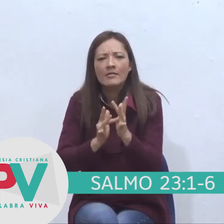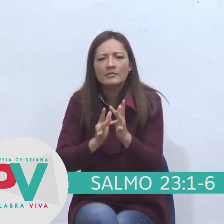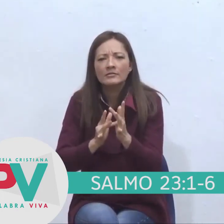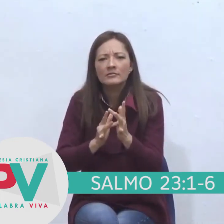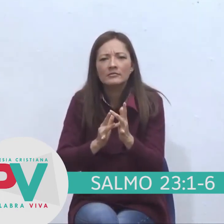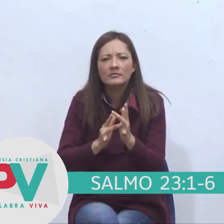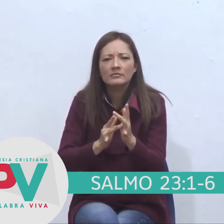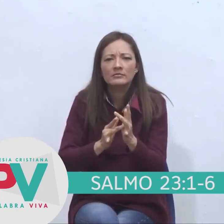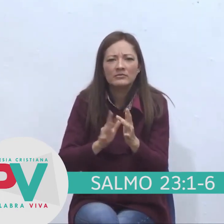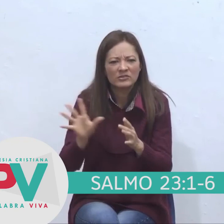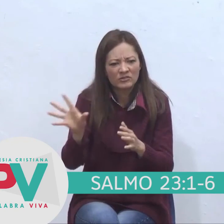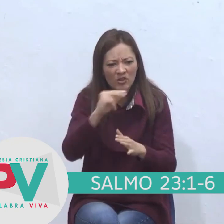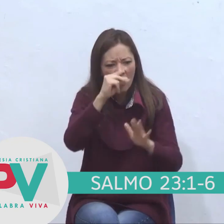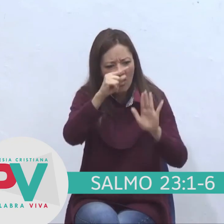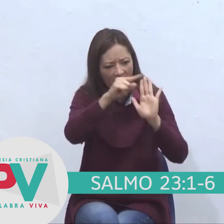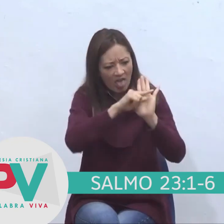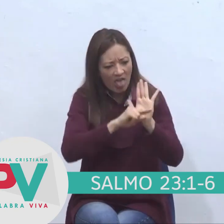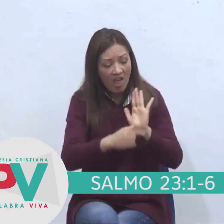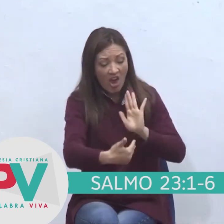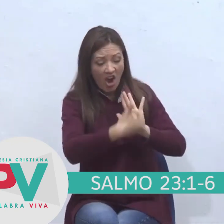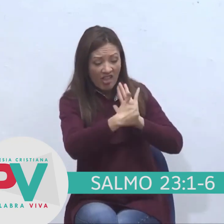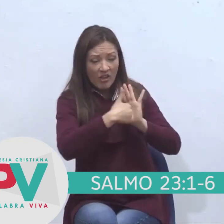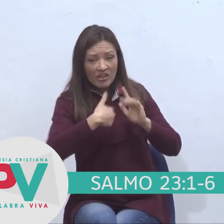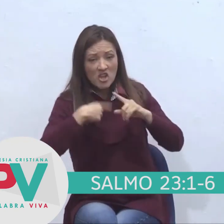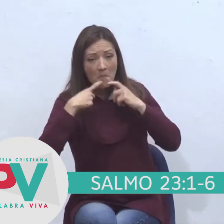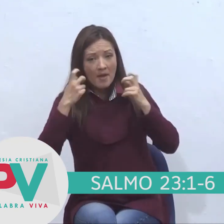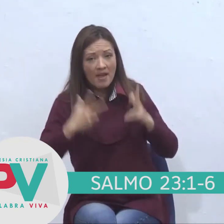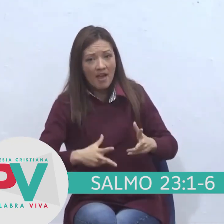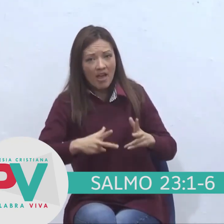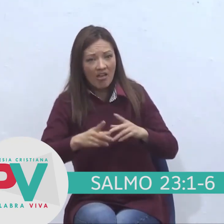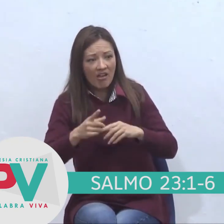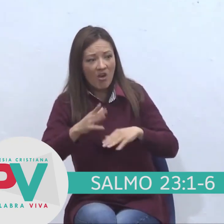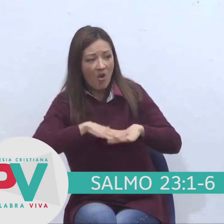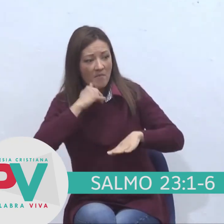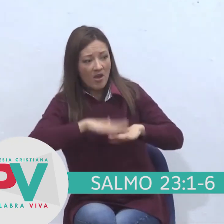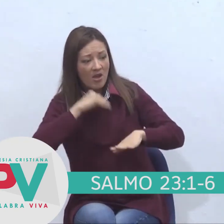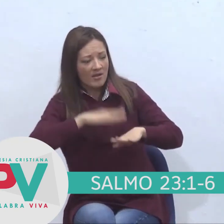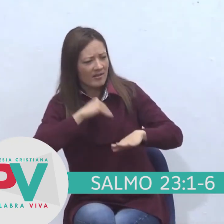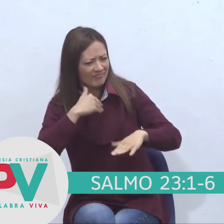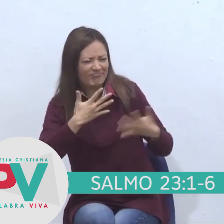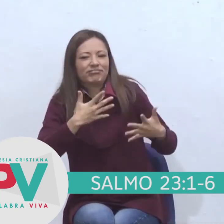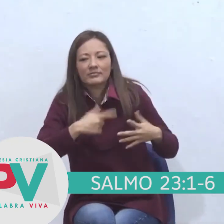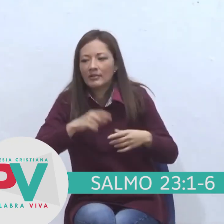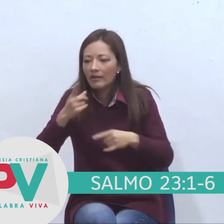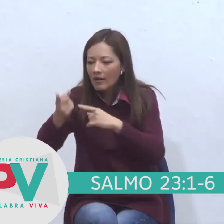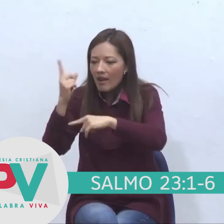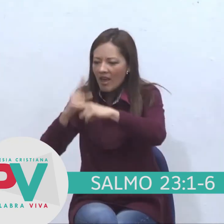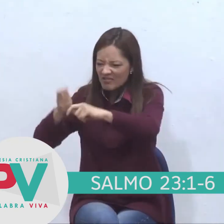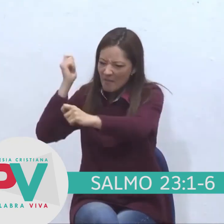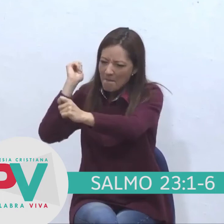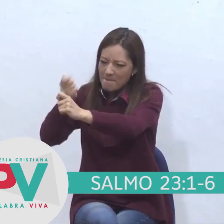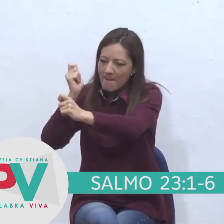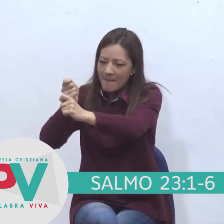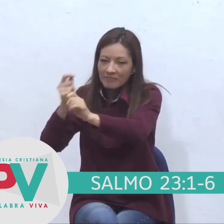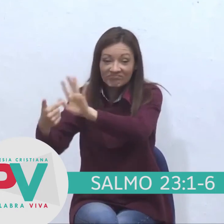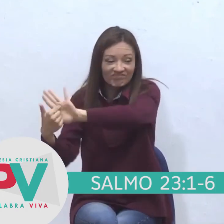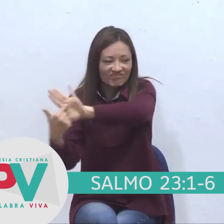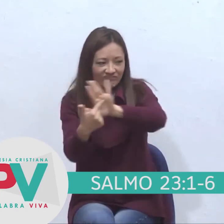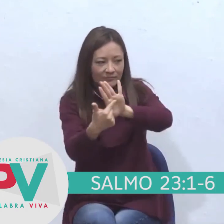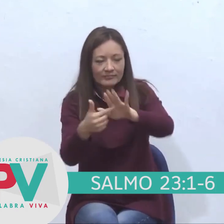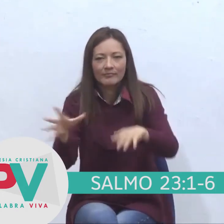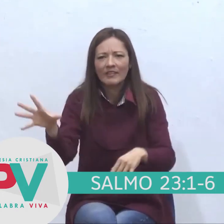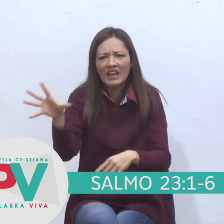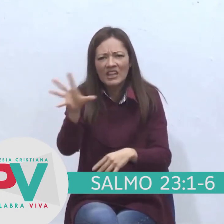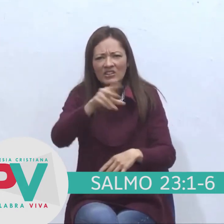toda la acta de decretos que había en contra de nosotros, recordamos que fue clavada en la cruz del Calvario, que fueron expuestos todos